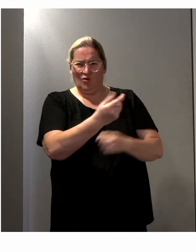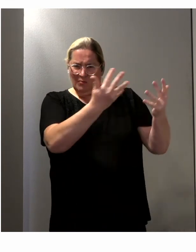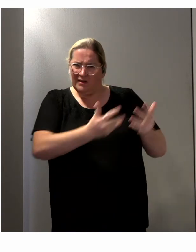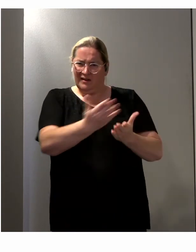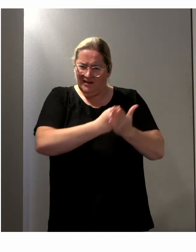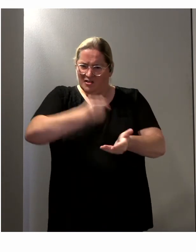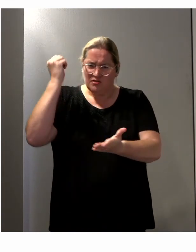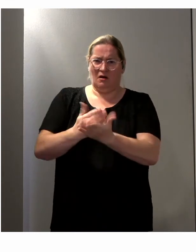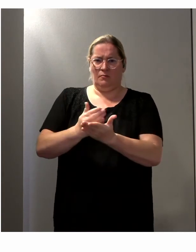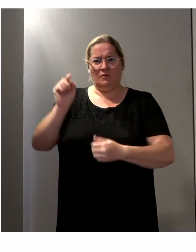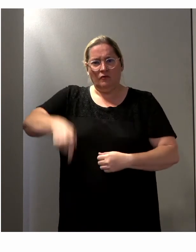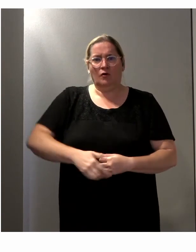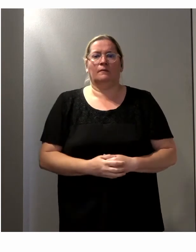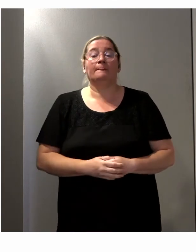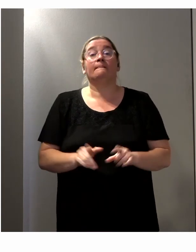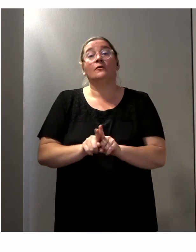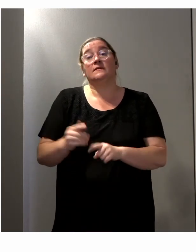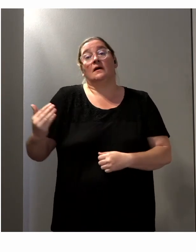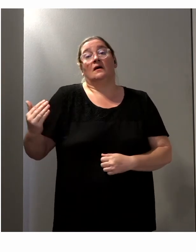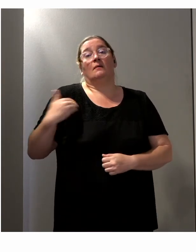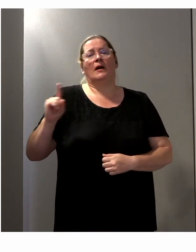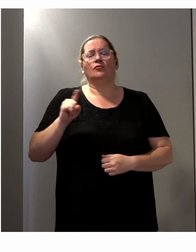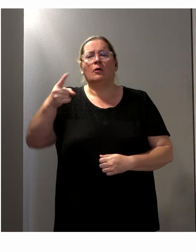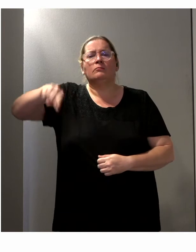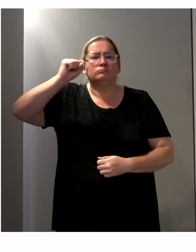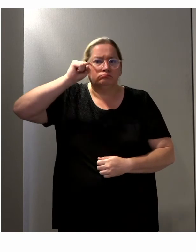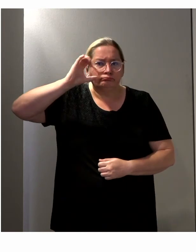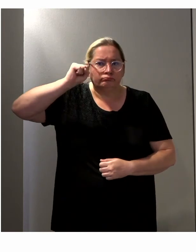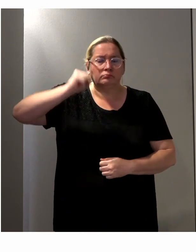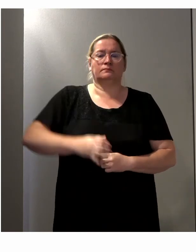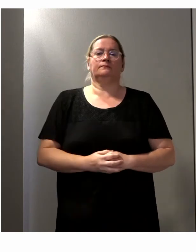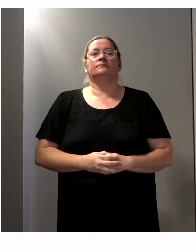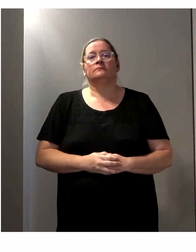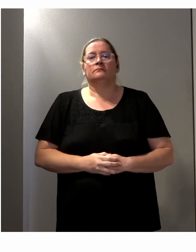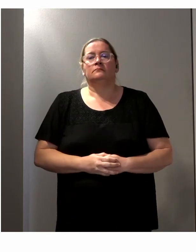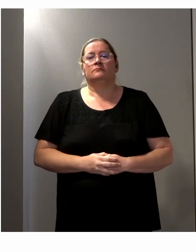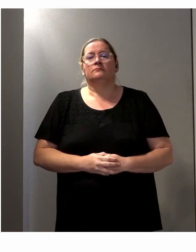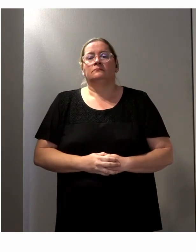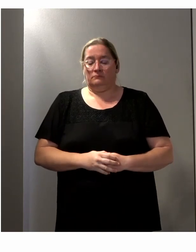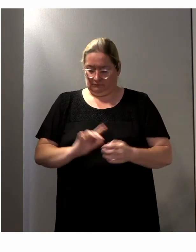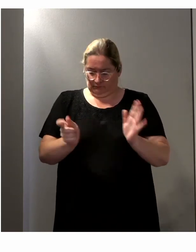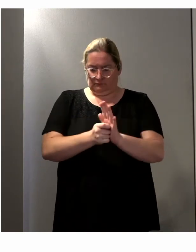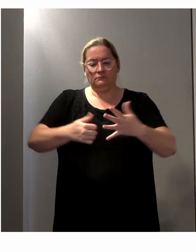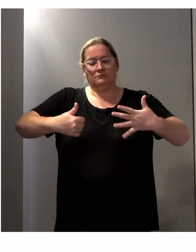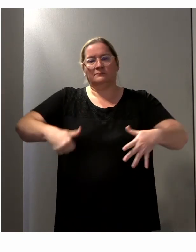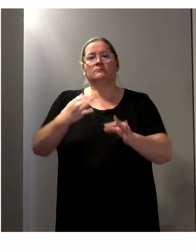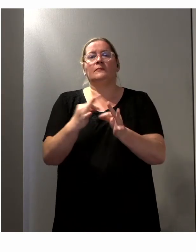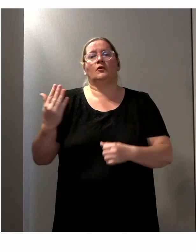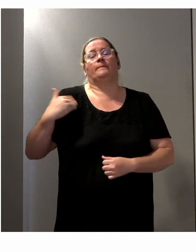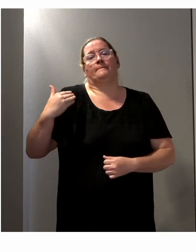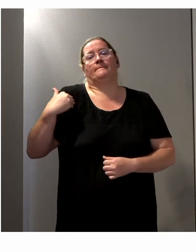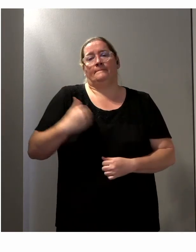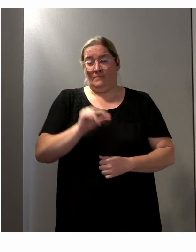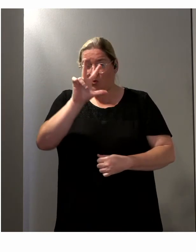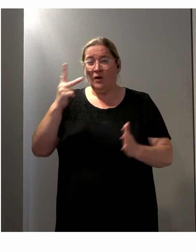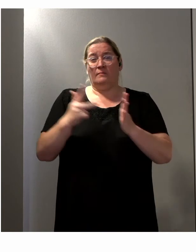de l'AAH. Récemment, vous en avez entendu parler, nous sommes mobilisés, c'était le 16 septembre dernier, plus